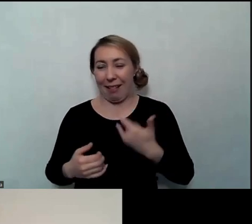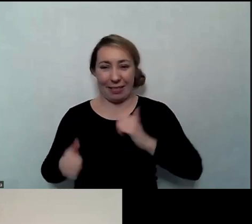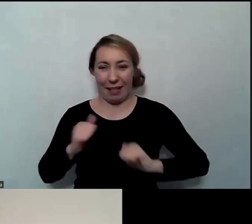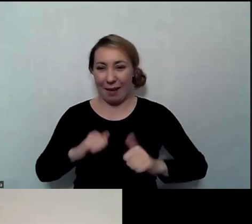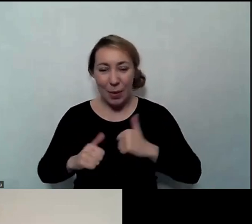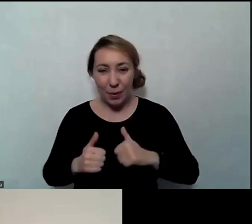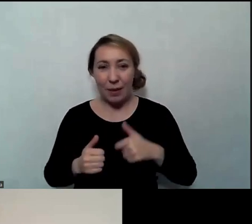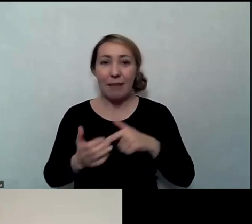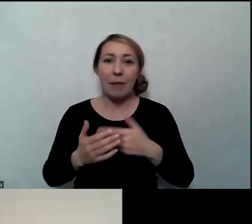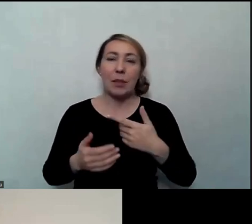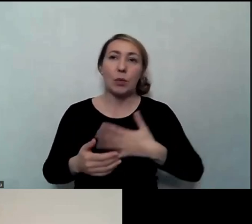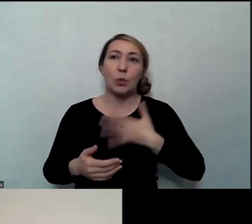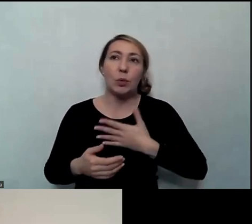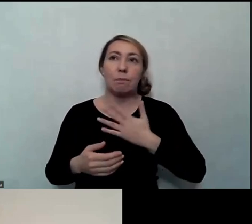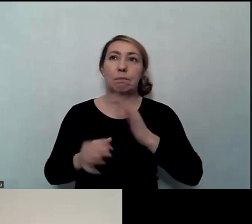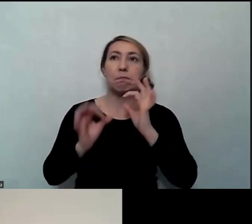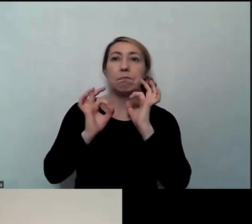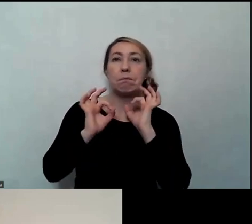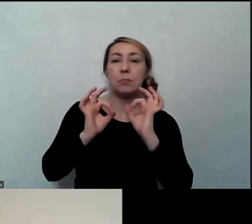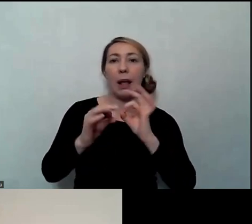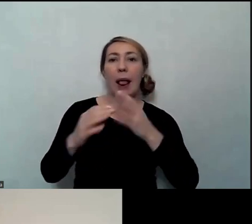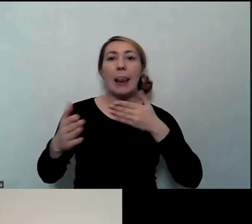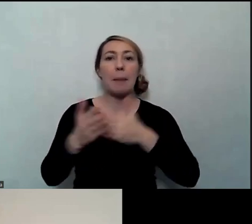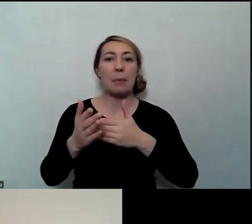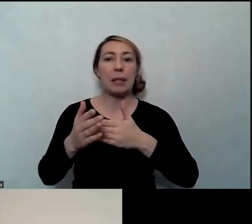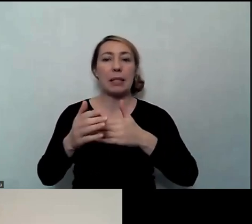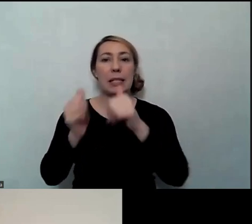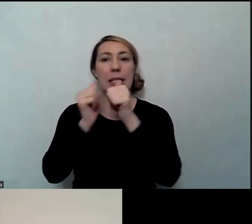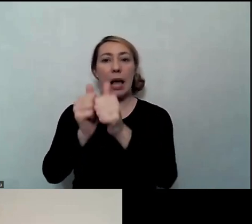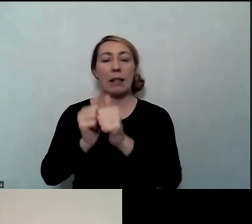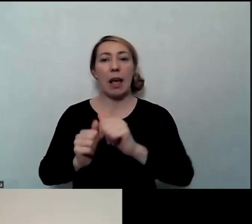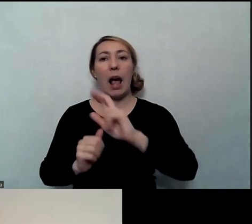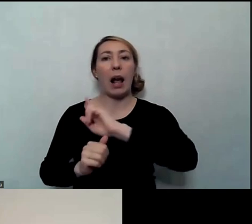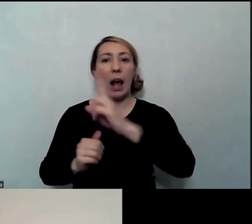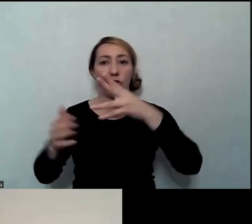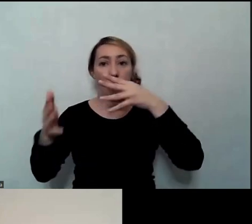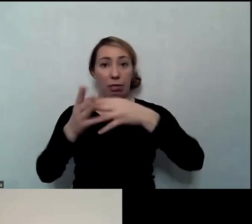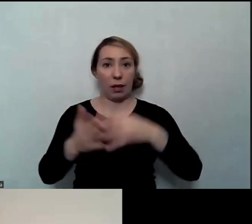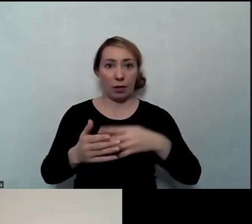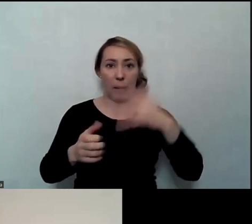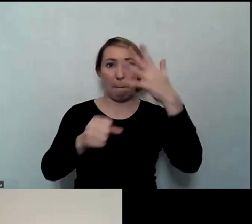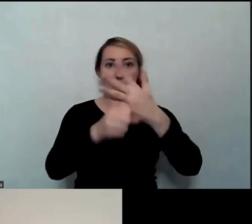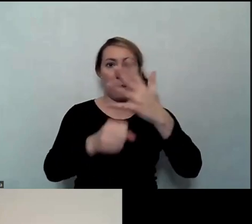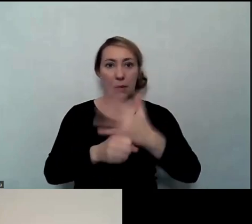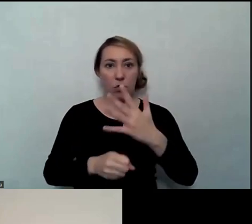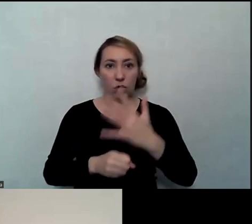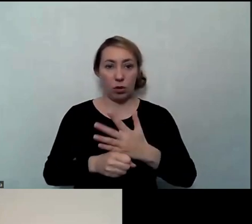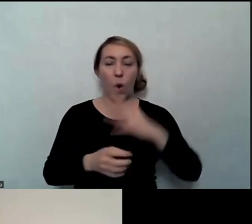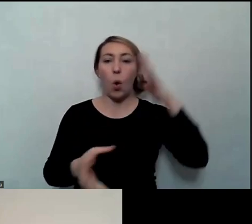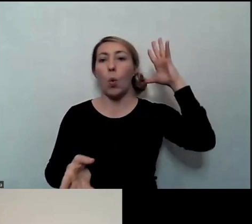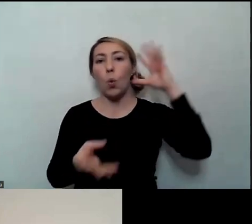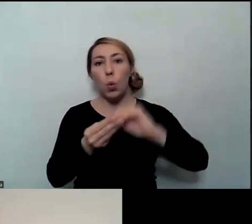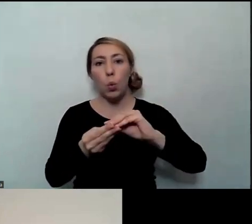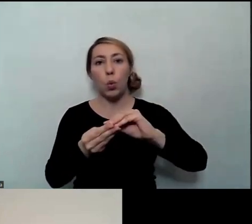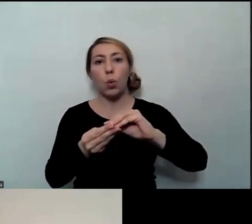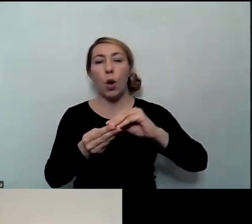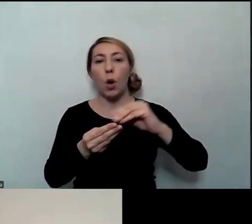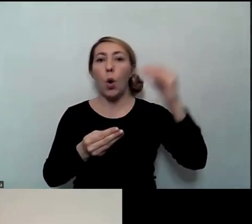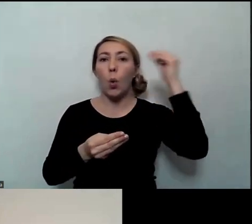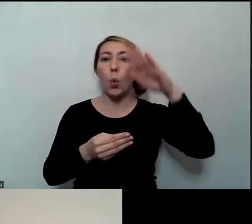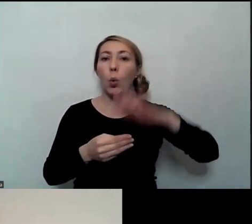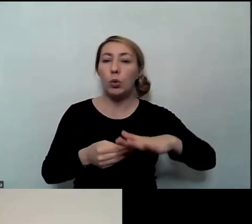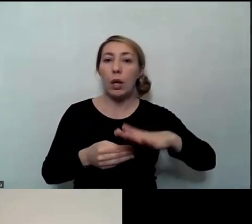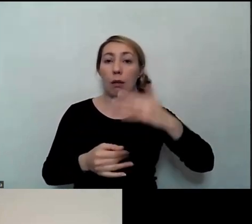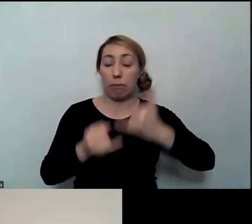takim optymalnym limitem zadań w każdym z testów będzie 50, czyli w sumie uczeń przystępując